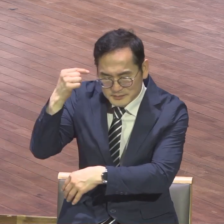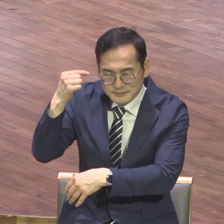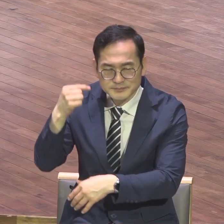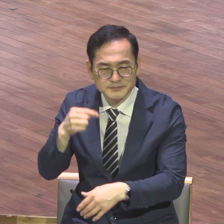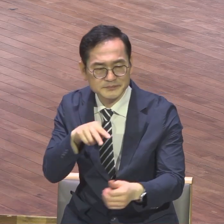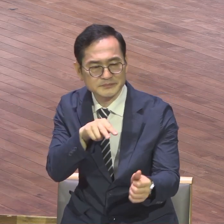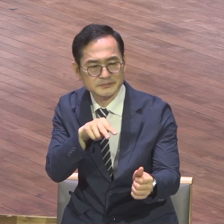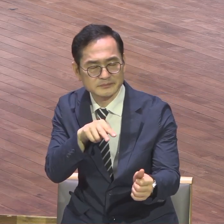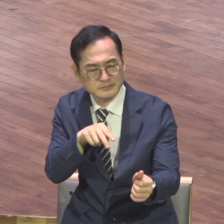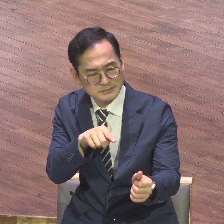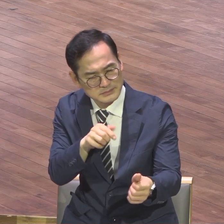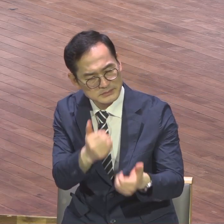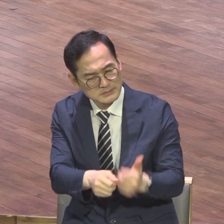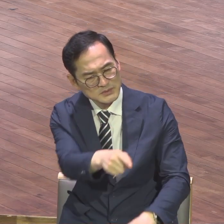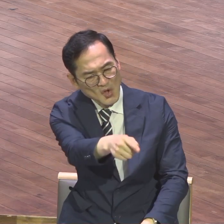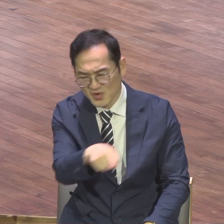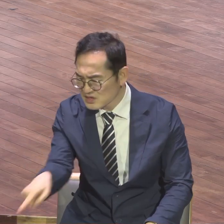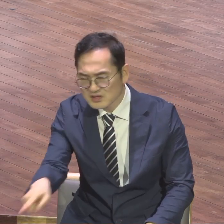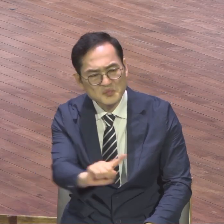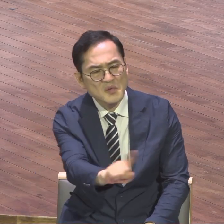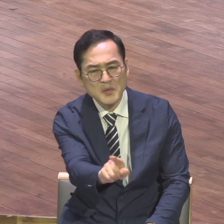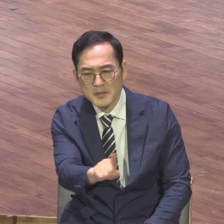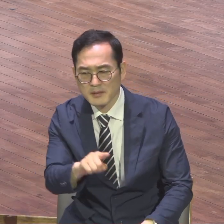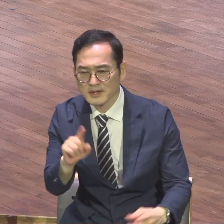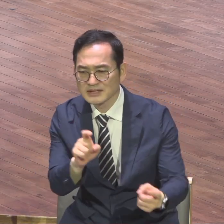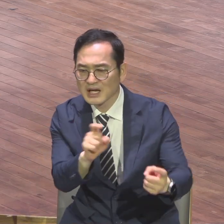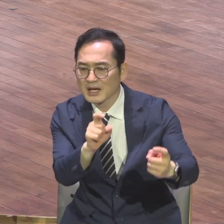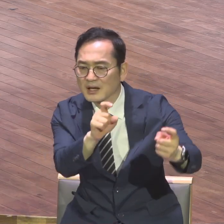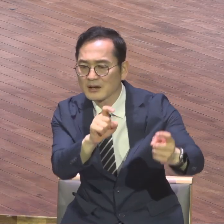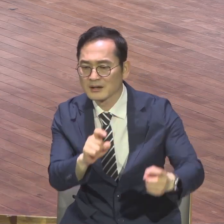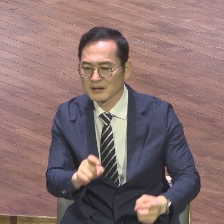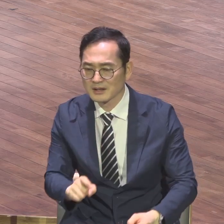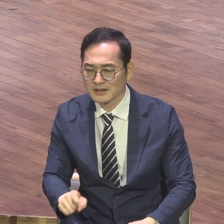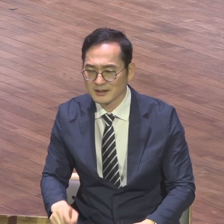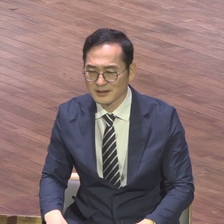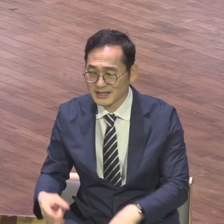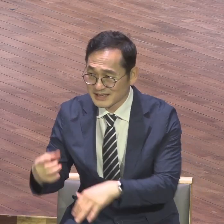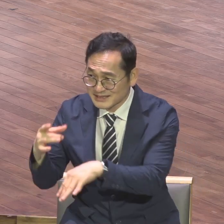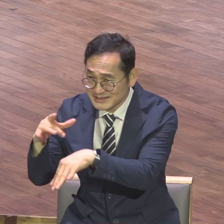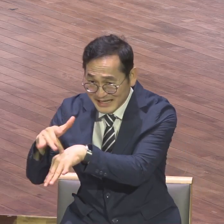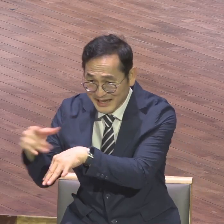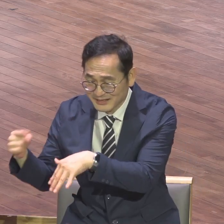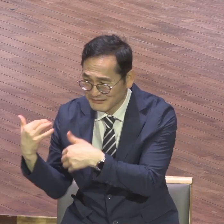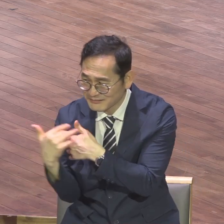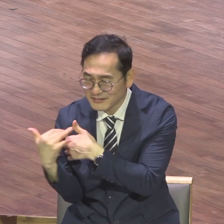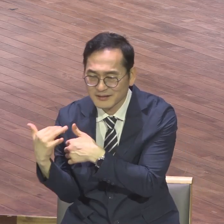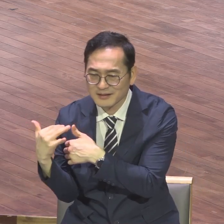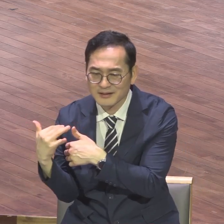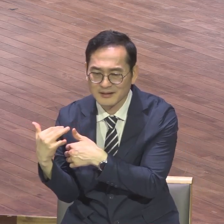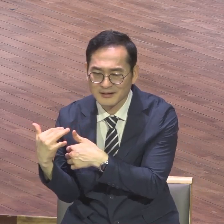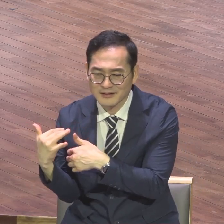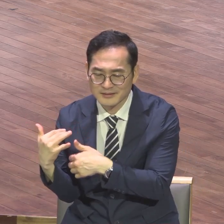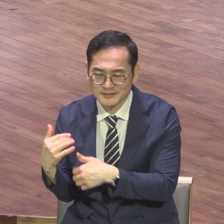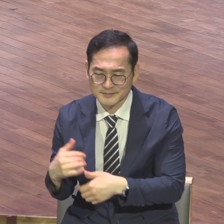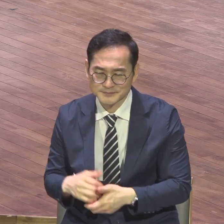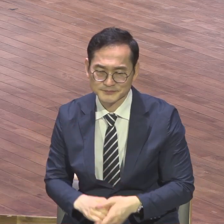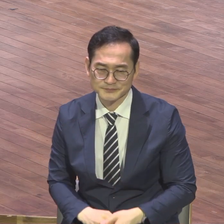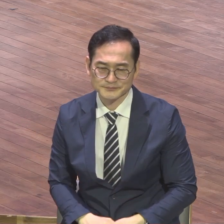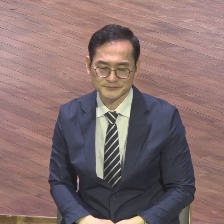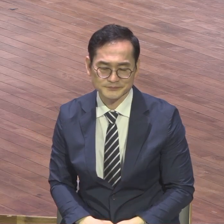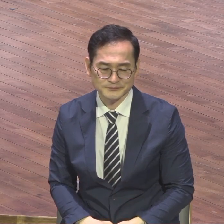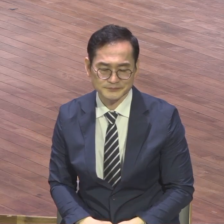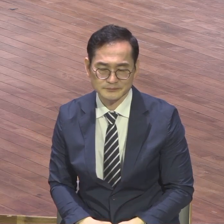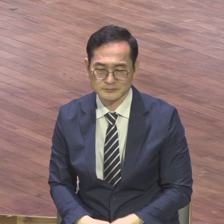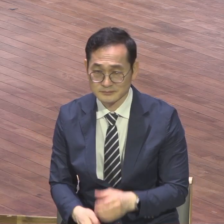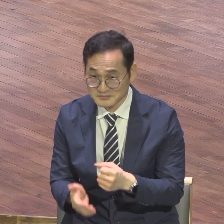사도들은요 이런 본질적 표현을 하면서 매일 구제 문제를 해결하기 위해서 매일 해야 되니까 일꾼을